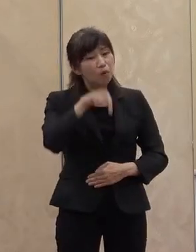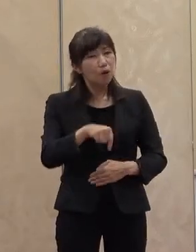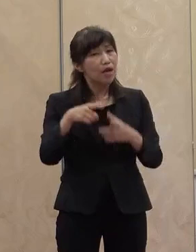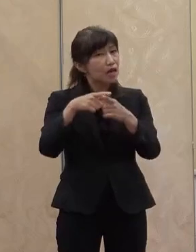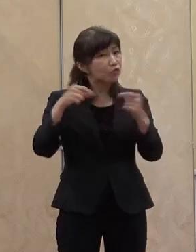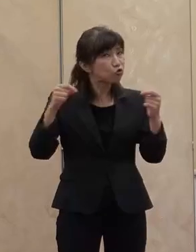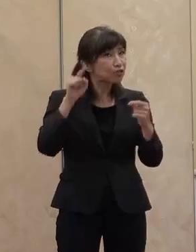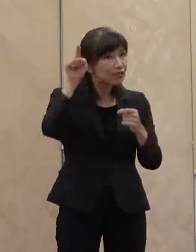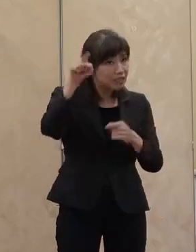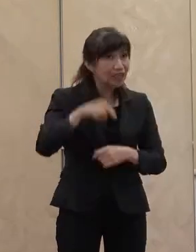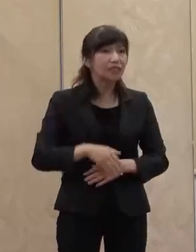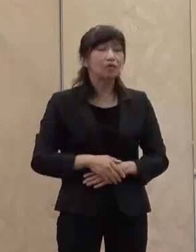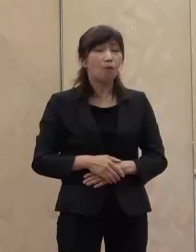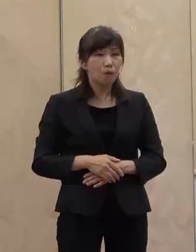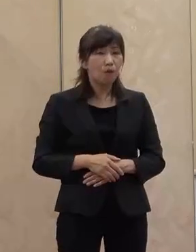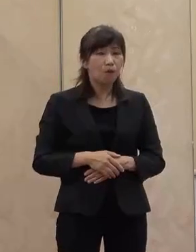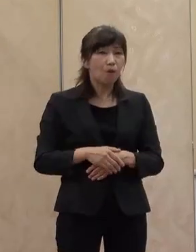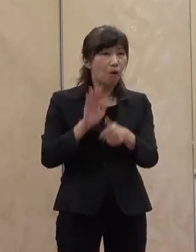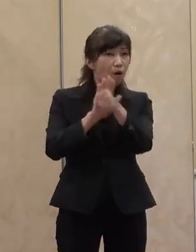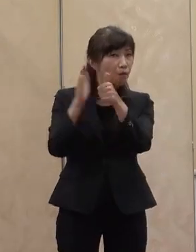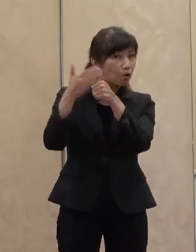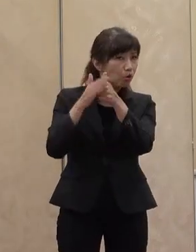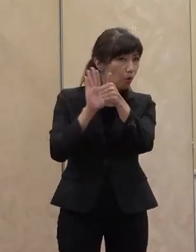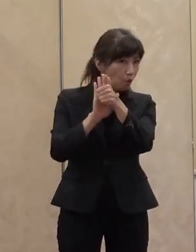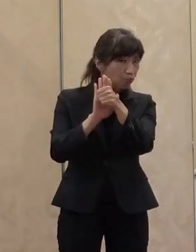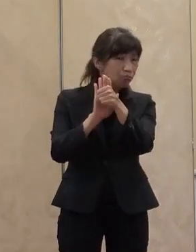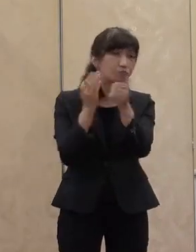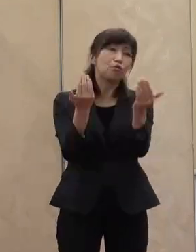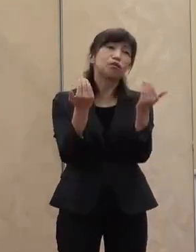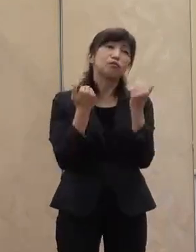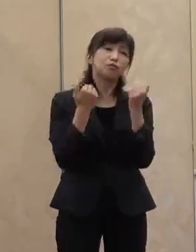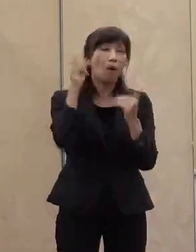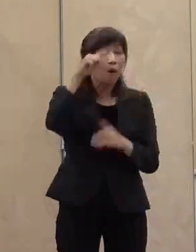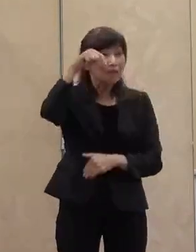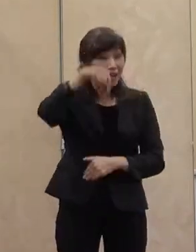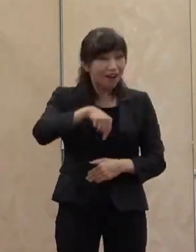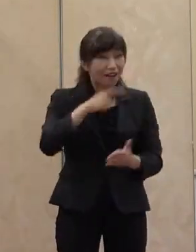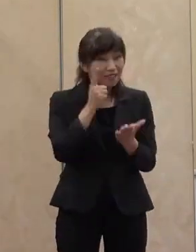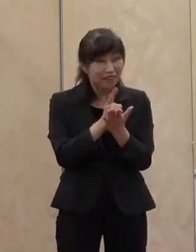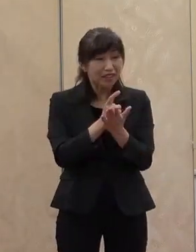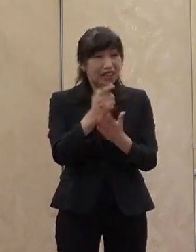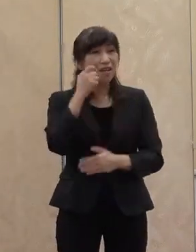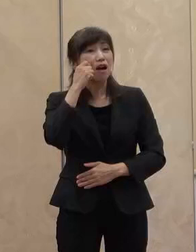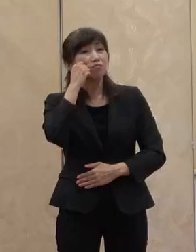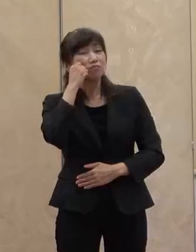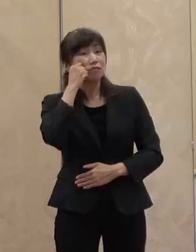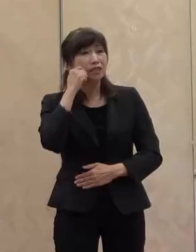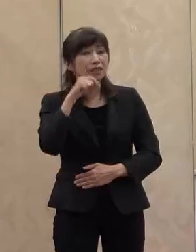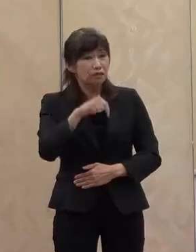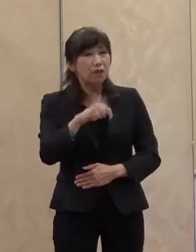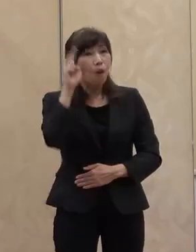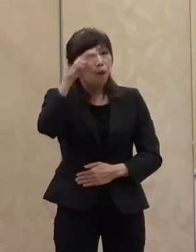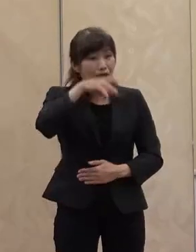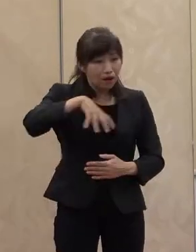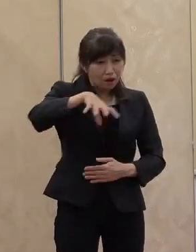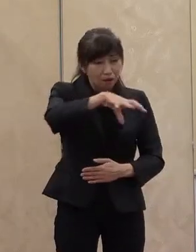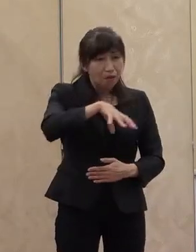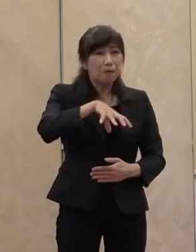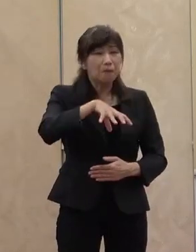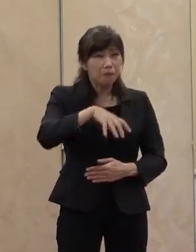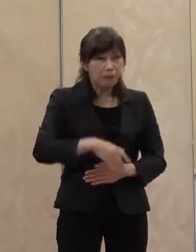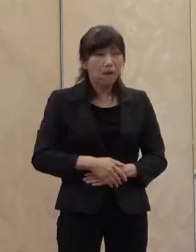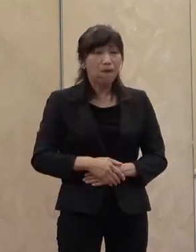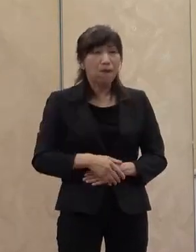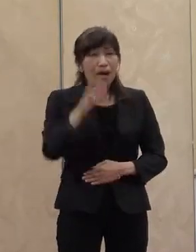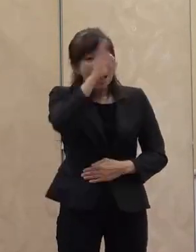というか、それがないと実行はできないでしょう。大阪だけが、観光とかだったら大阪の魅力発信どんどんできると思うんですけど、